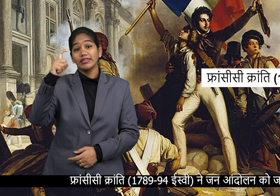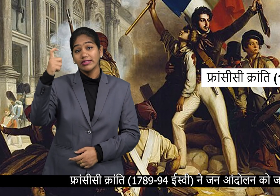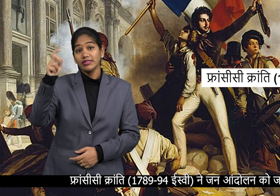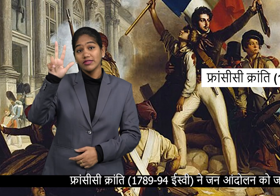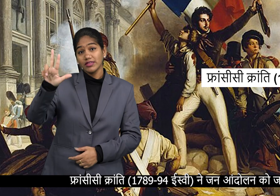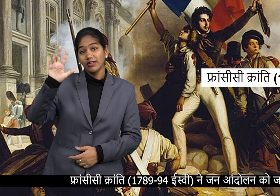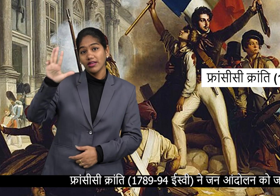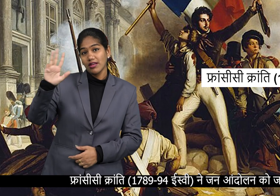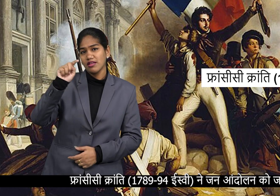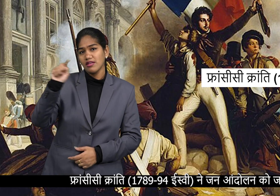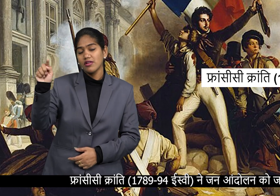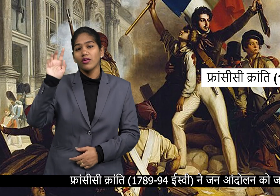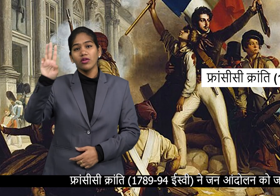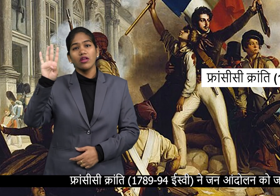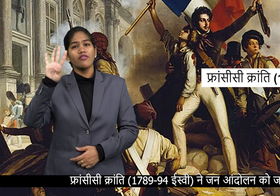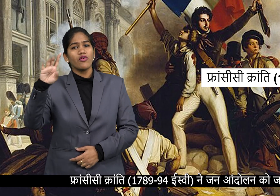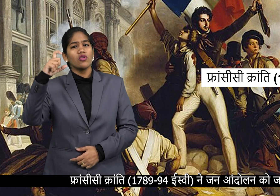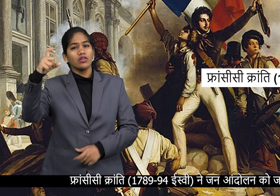1789 से